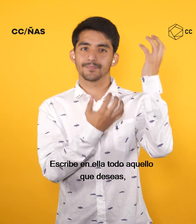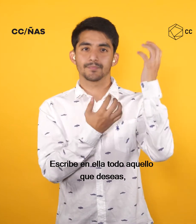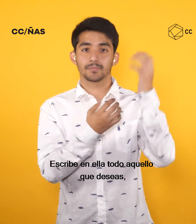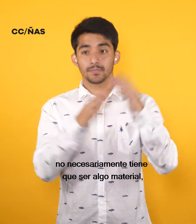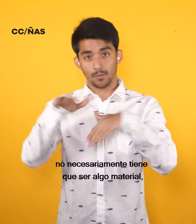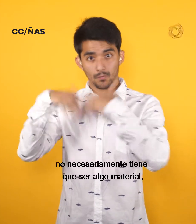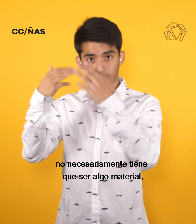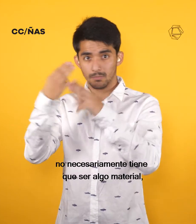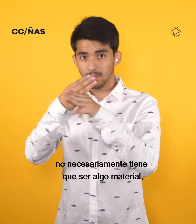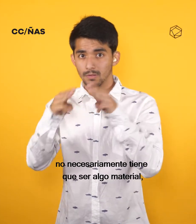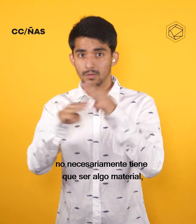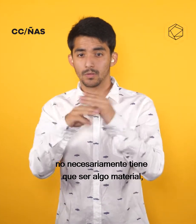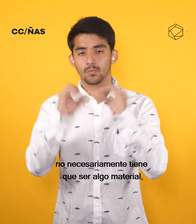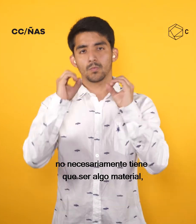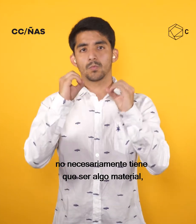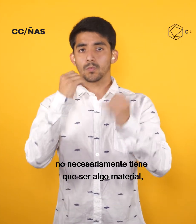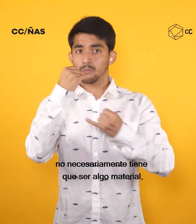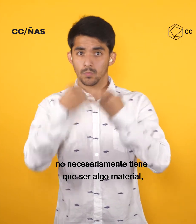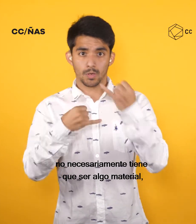No necesariamente tiene que ser algo material.